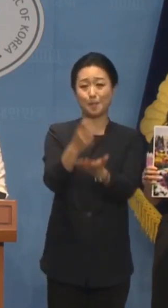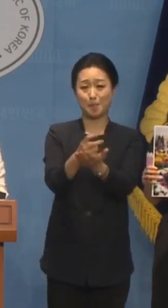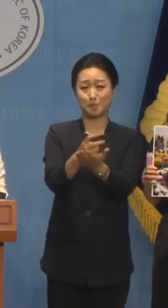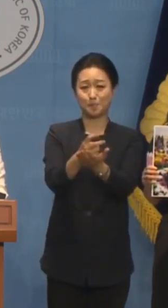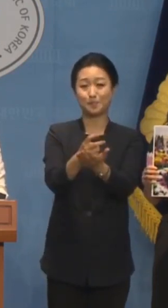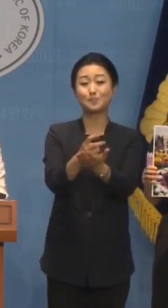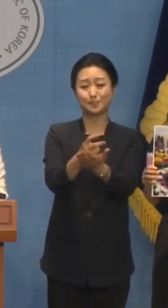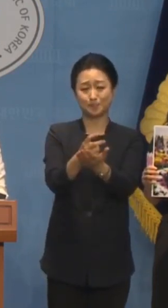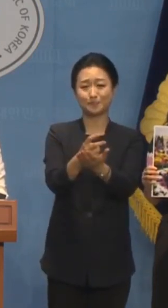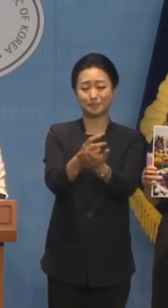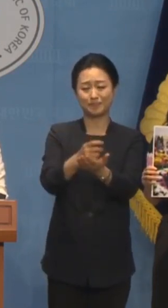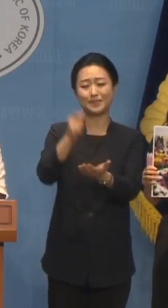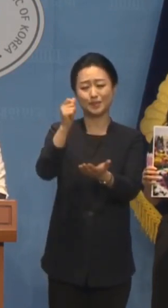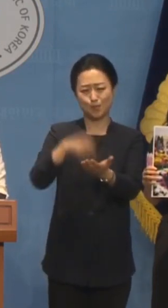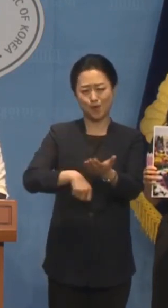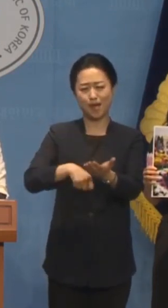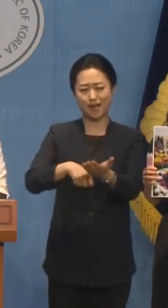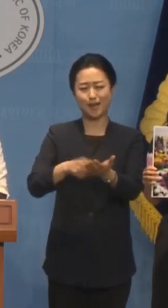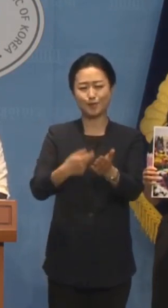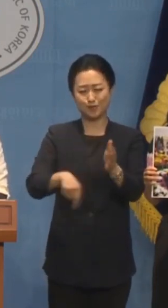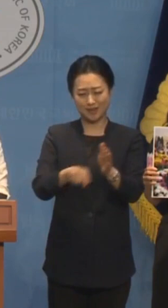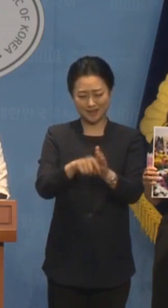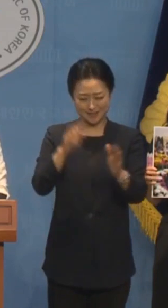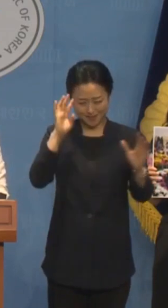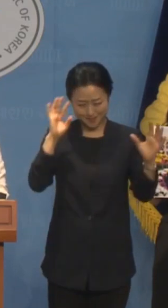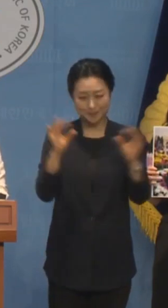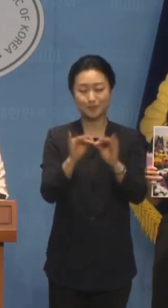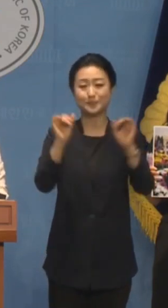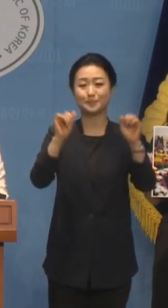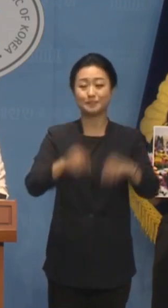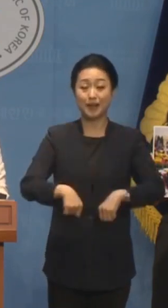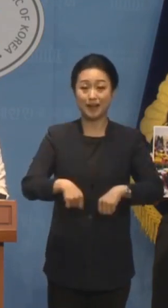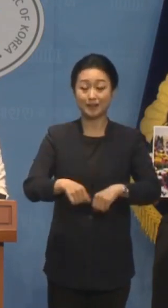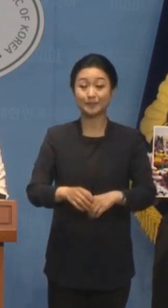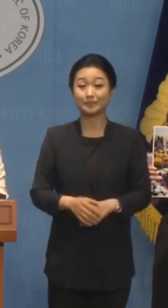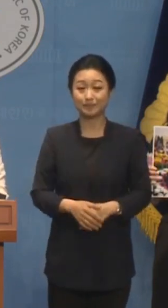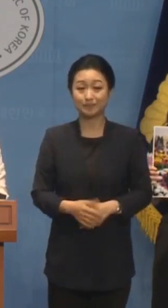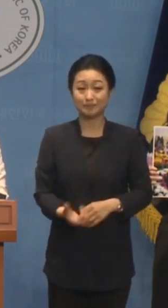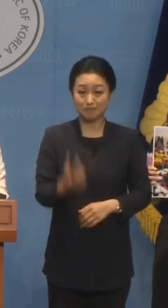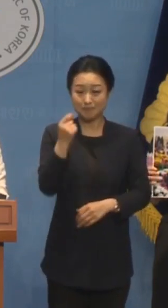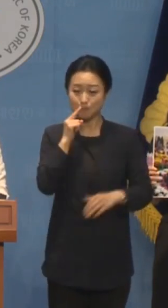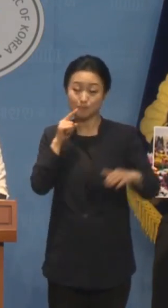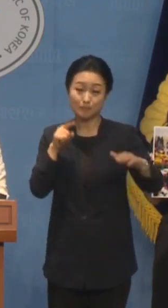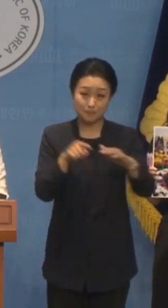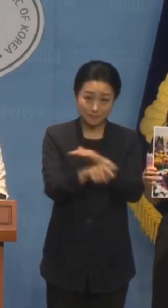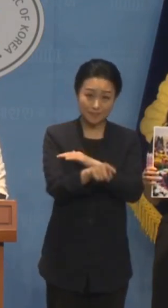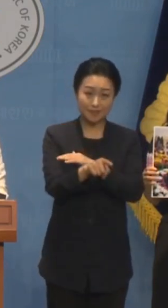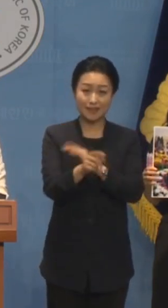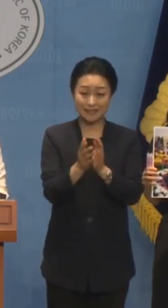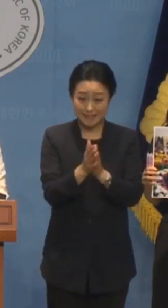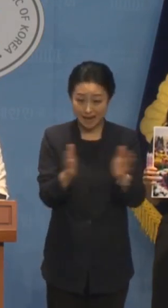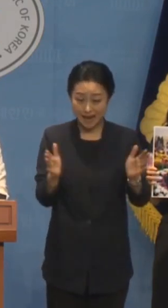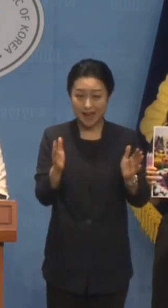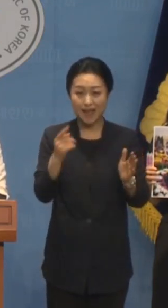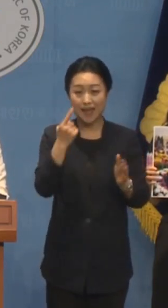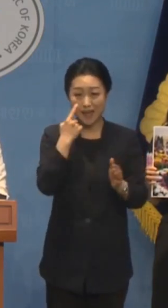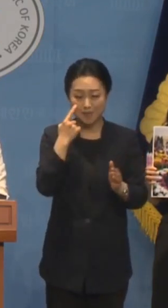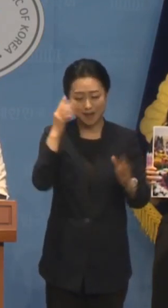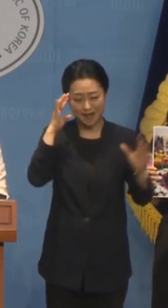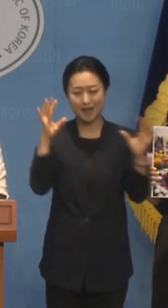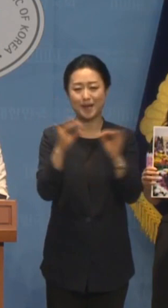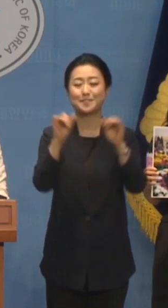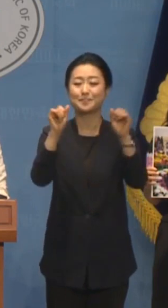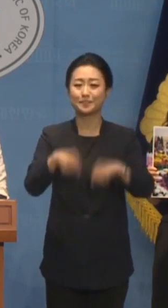중심되게 통과시키자라고 이야기하셨고, 시행도 빨리 할 수 있게 하자라고